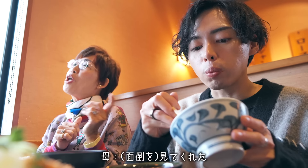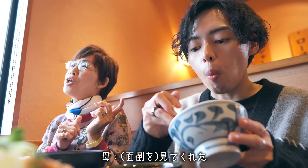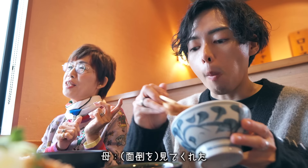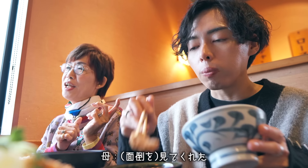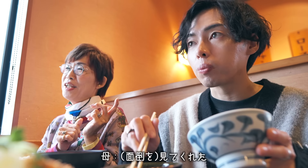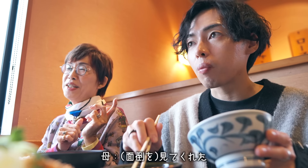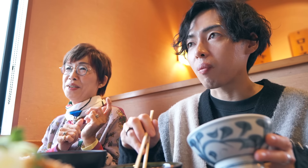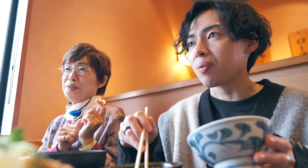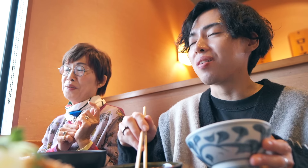誰だ